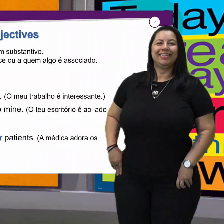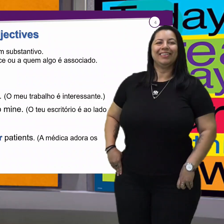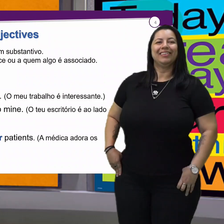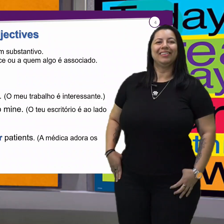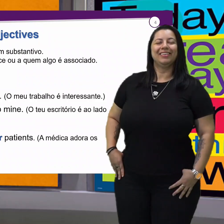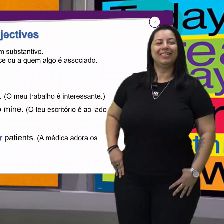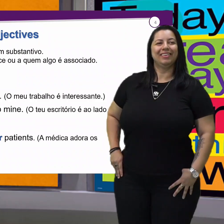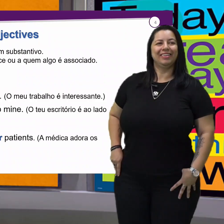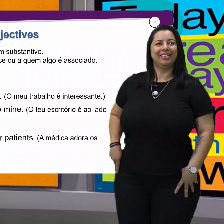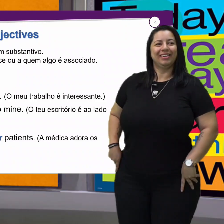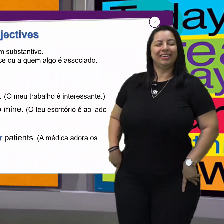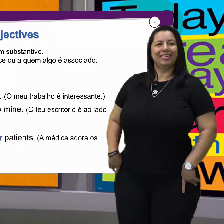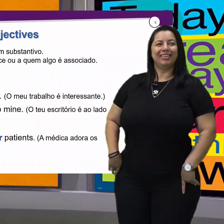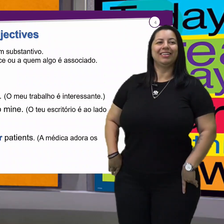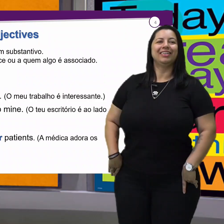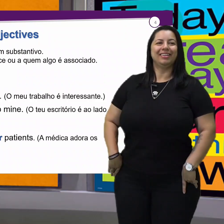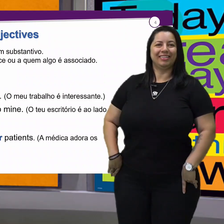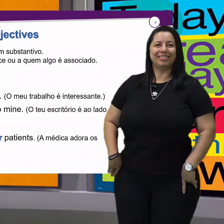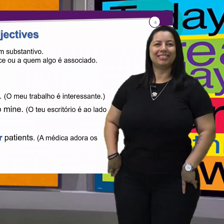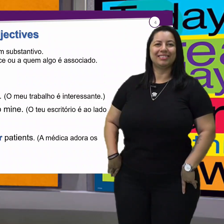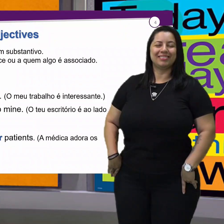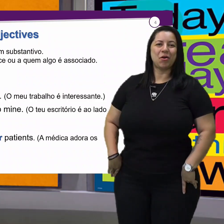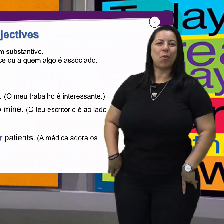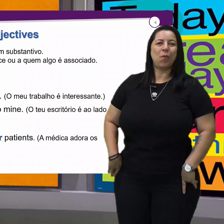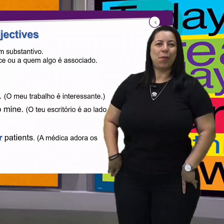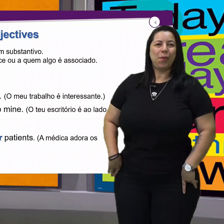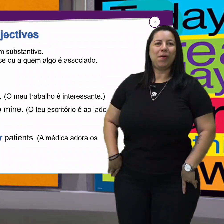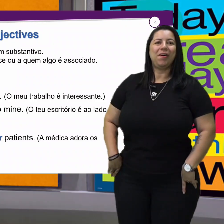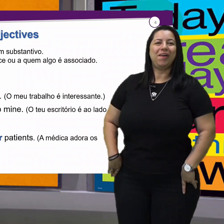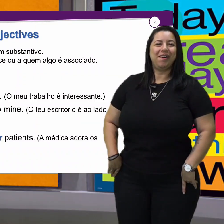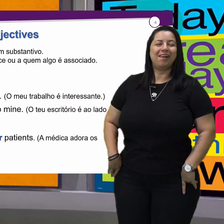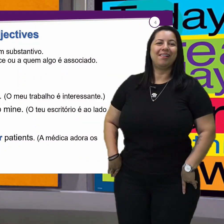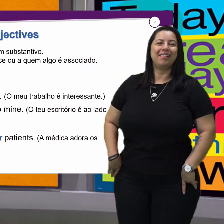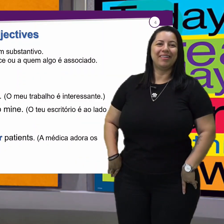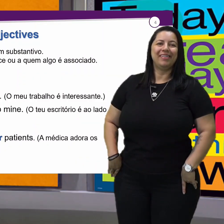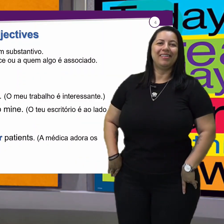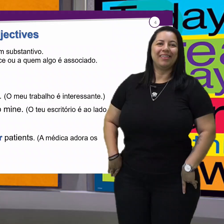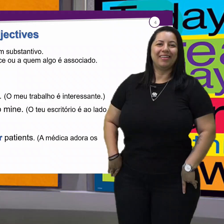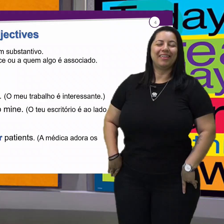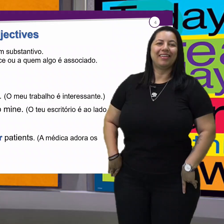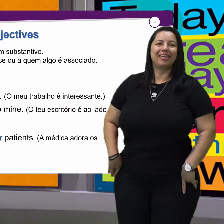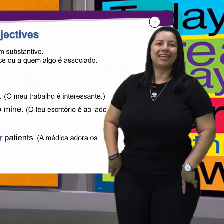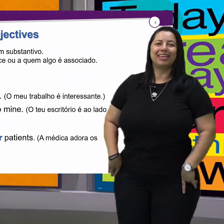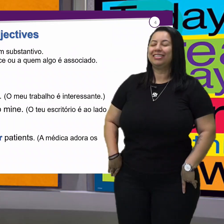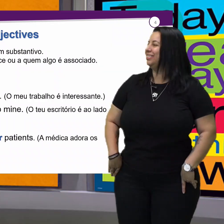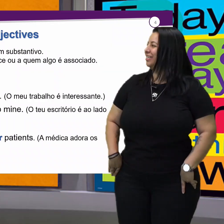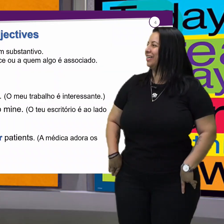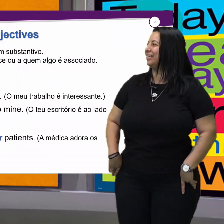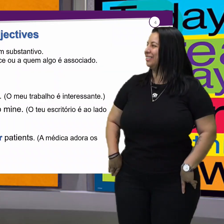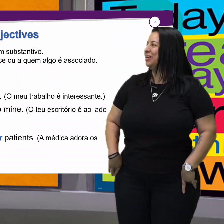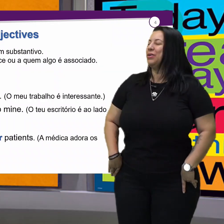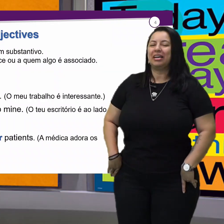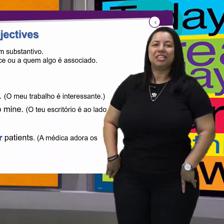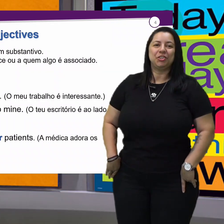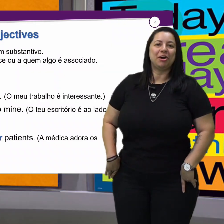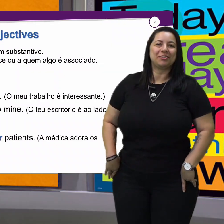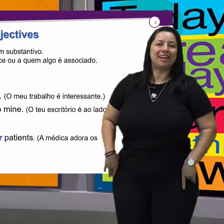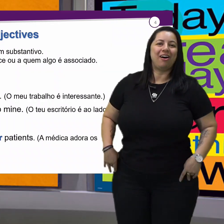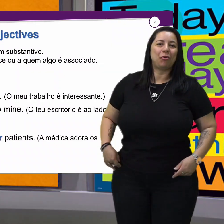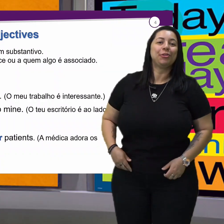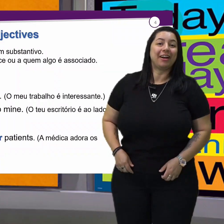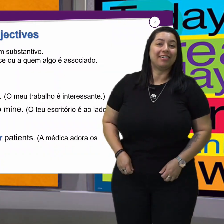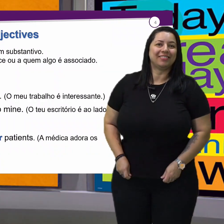fala moça bonita, homem legal, enfim, a mulher legal também. Mas no inglês a